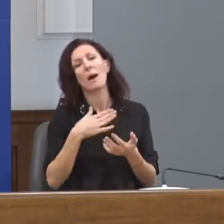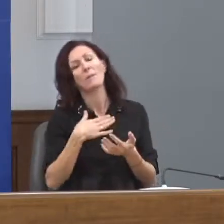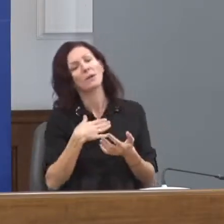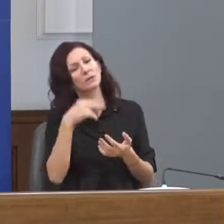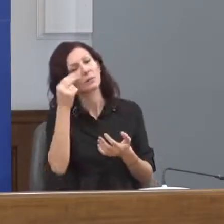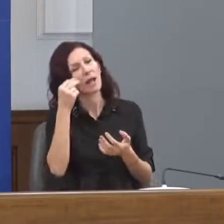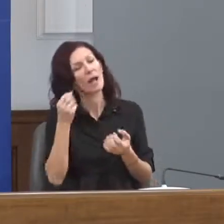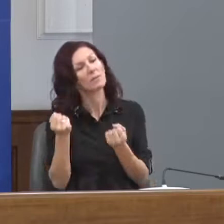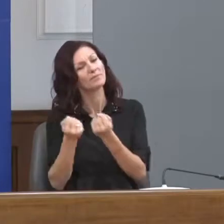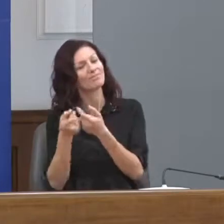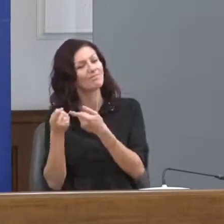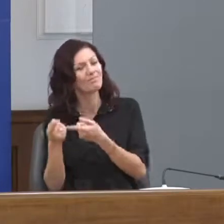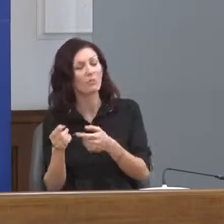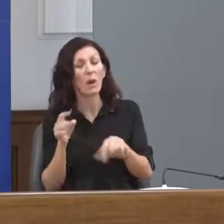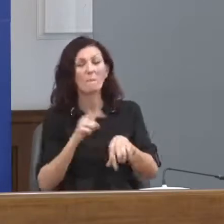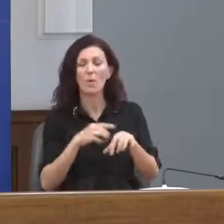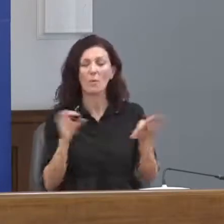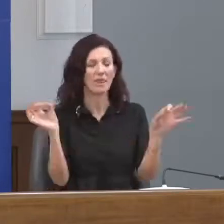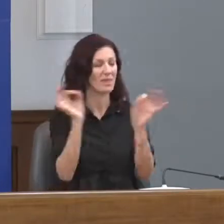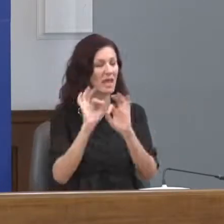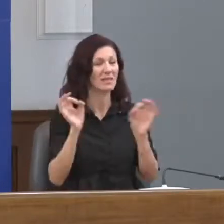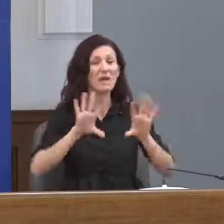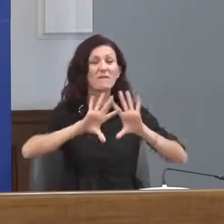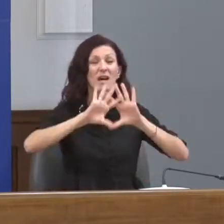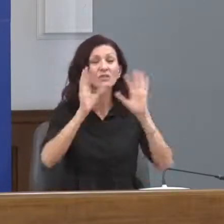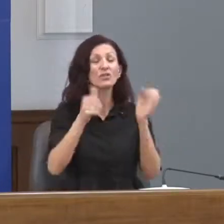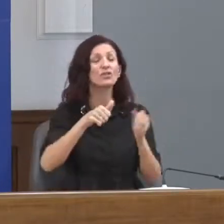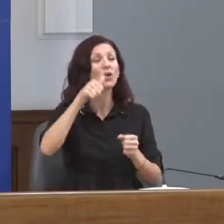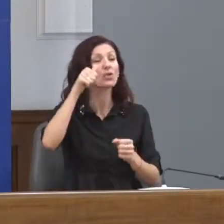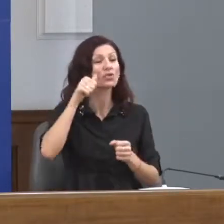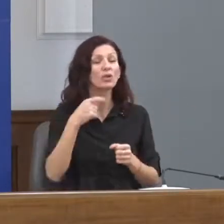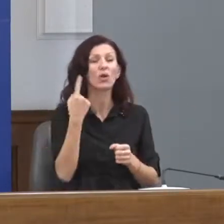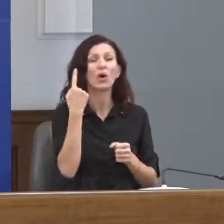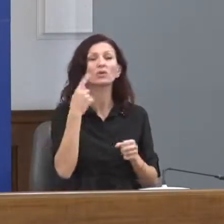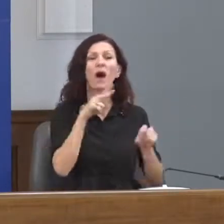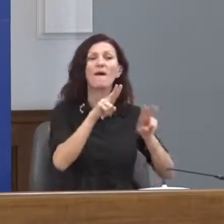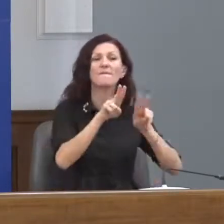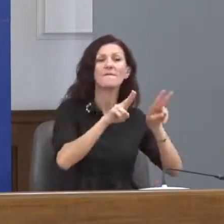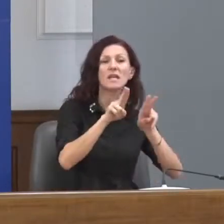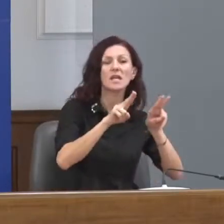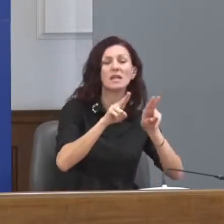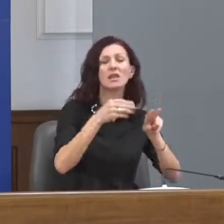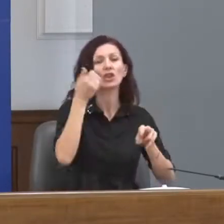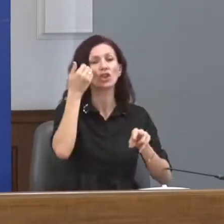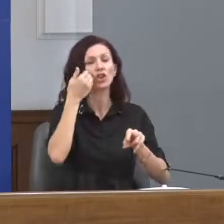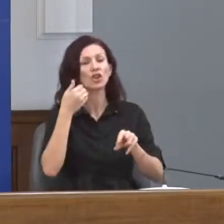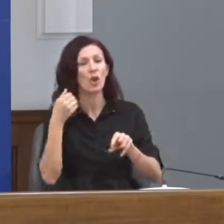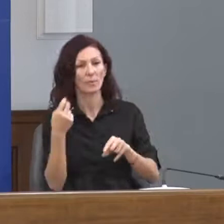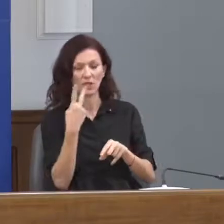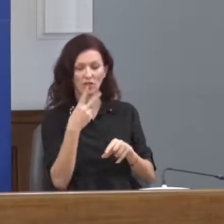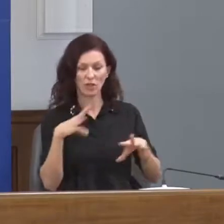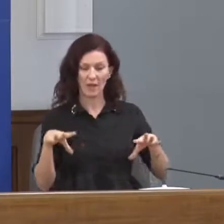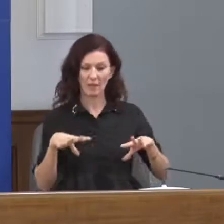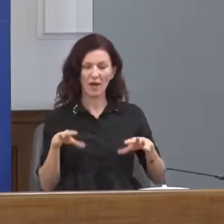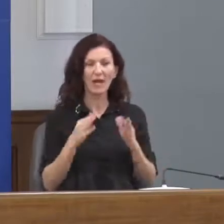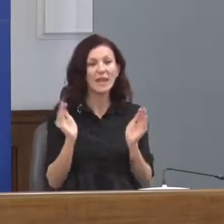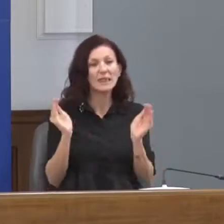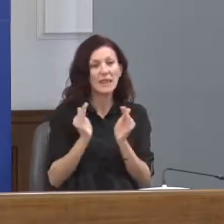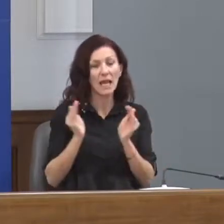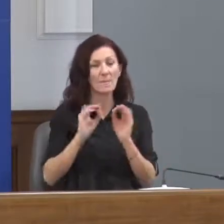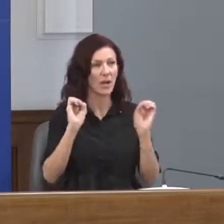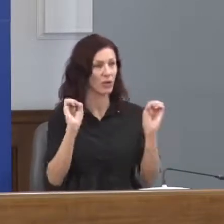вече няма. Всички са в жълто, има само Видин и Добрич. Всъщност на практика с най-малко случаи